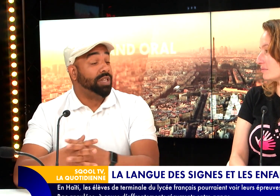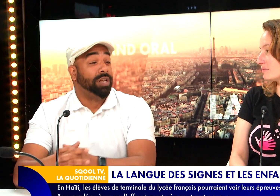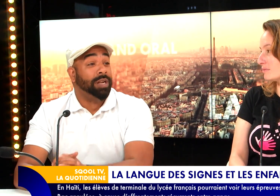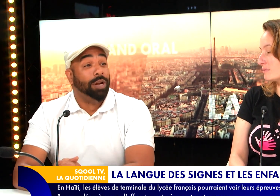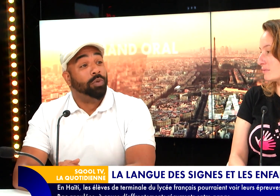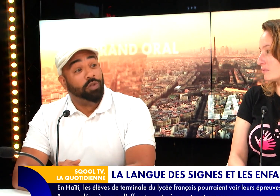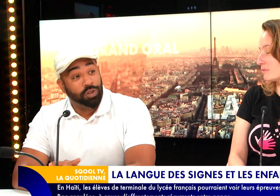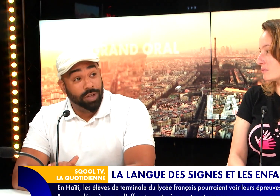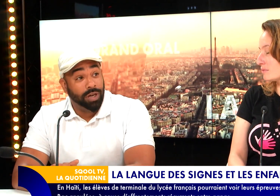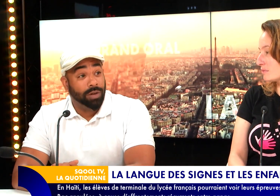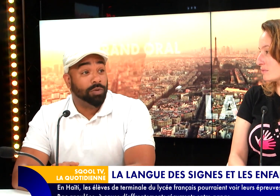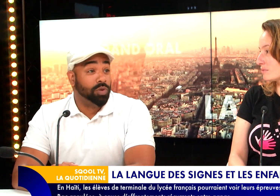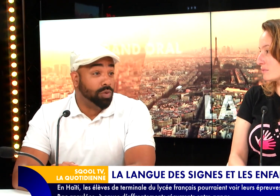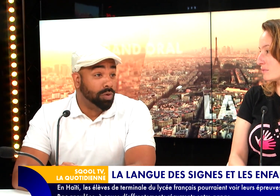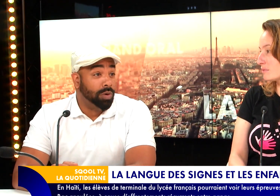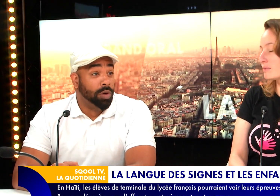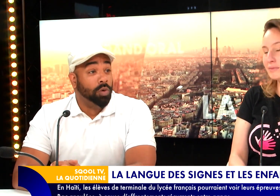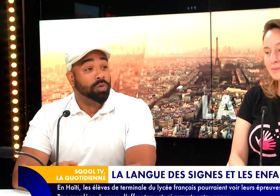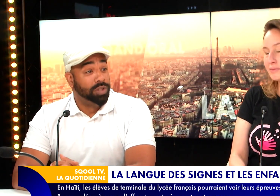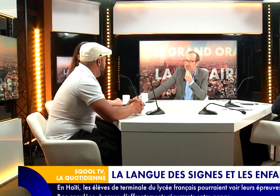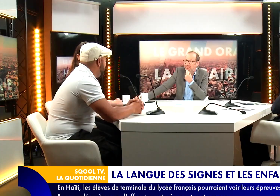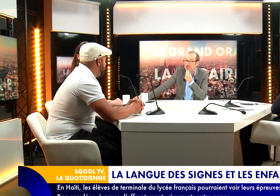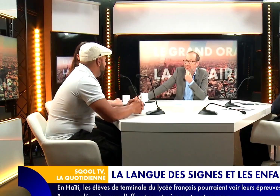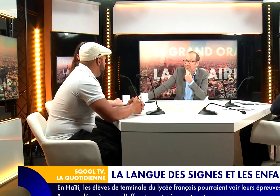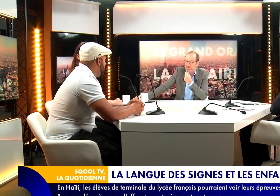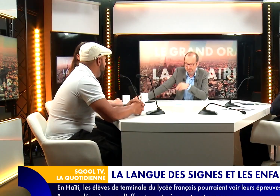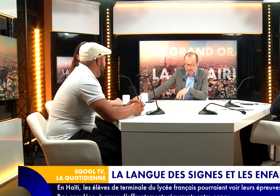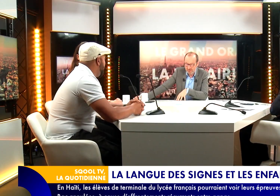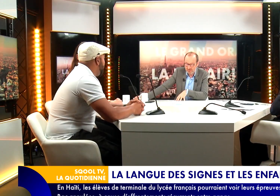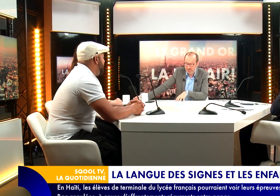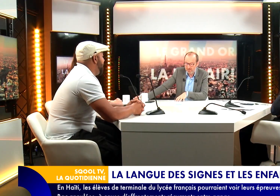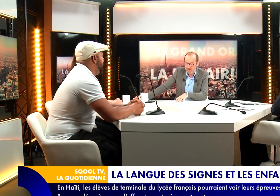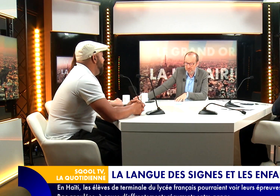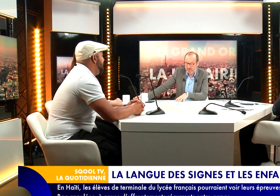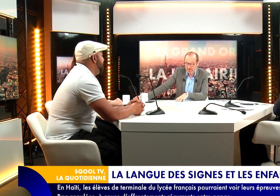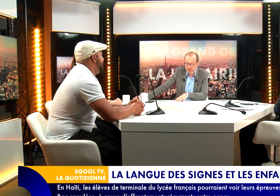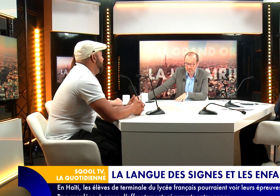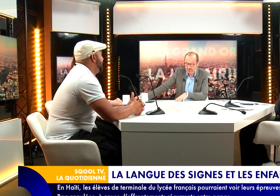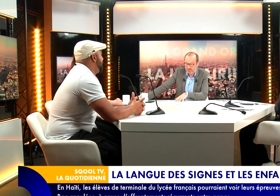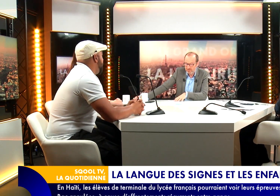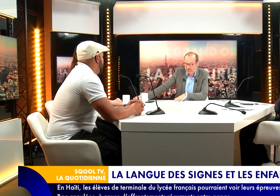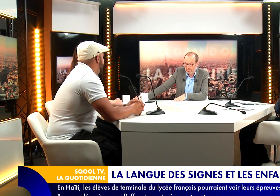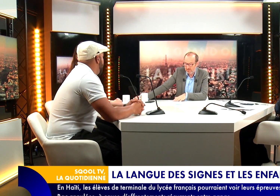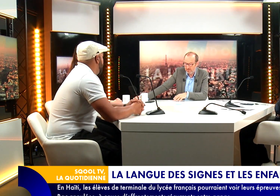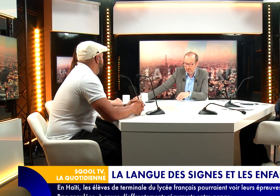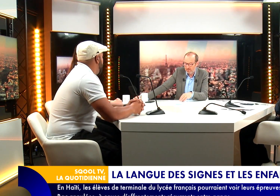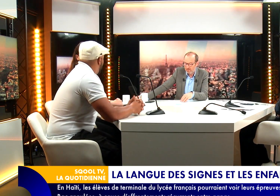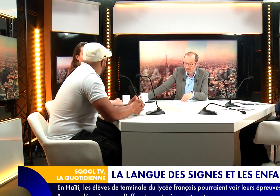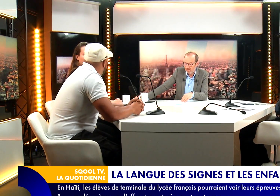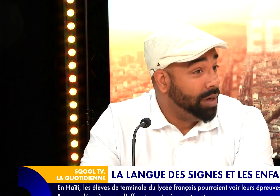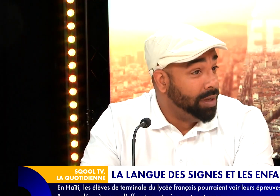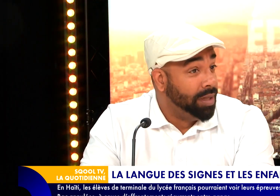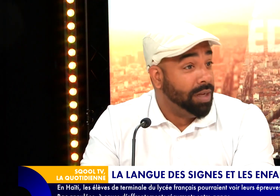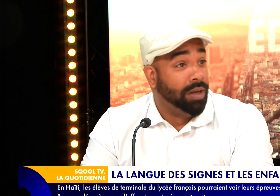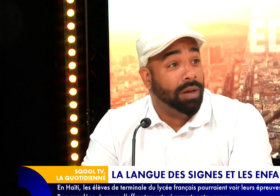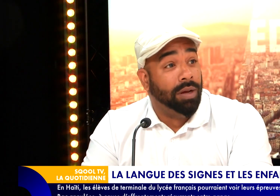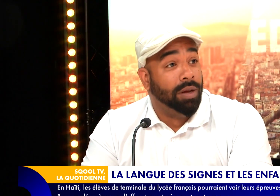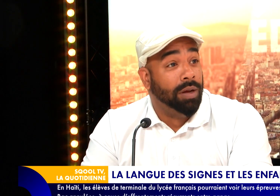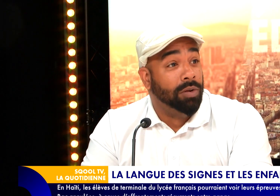des professionnels sourds ou signants dans les écoles, mais ça manque un peu de personnel ou